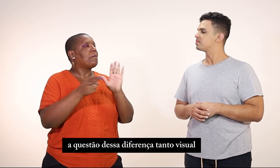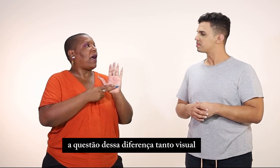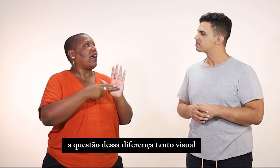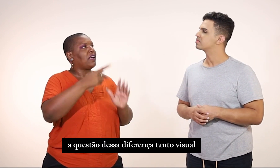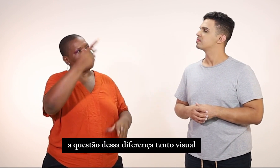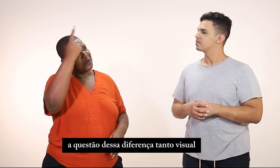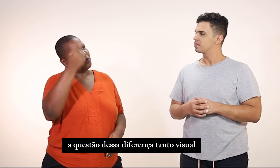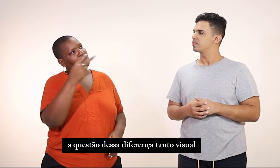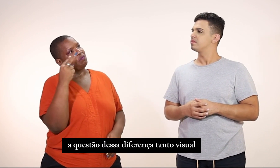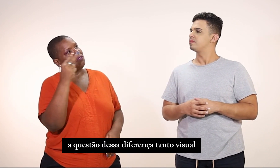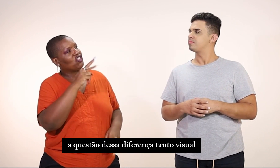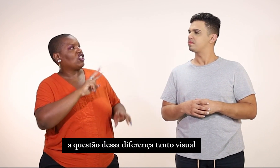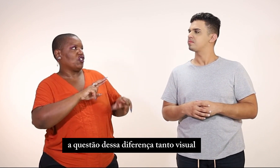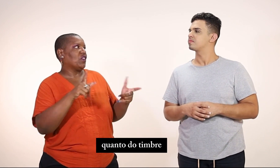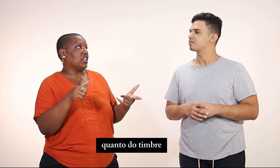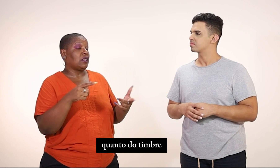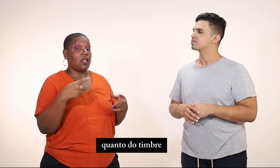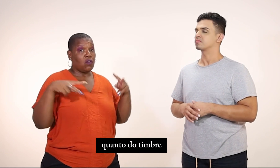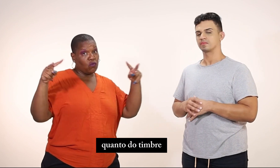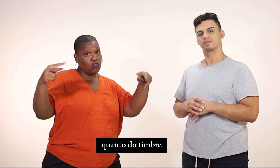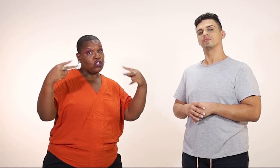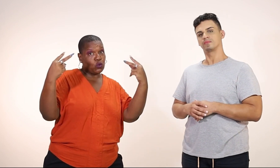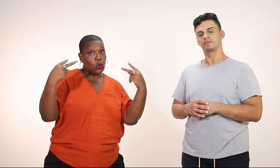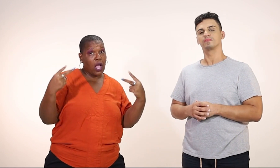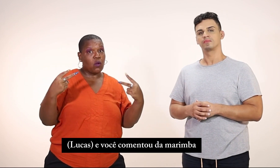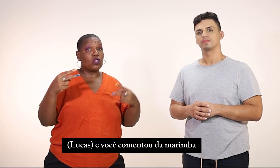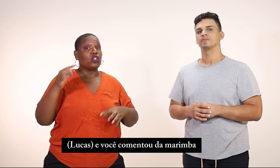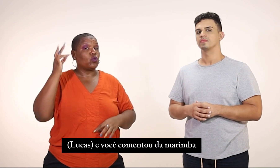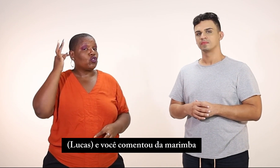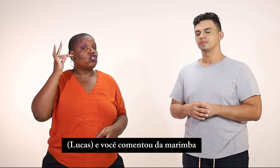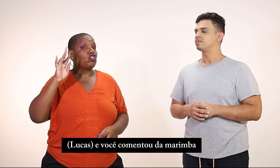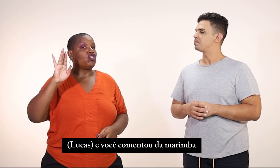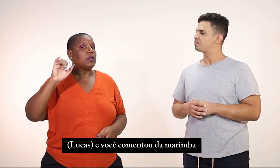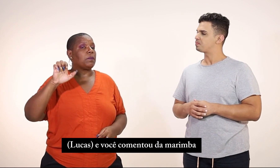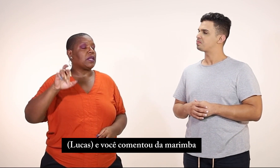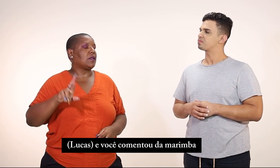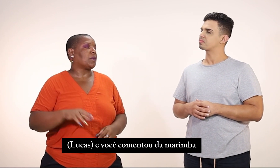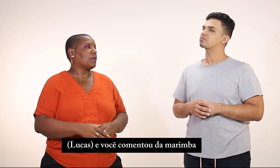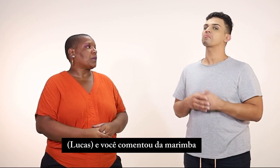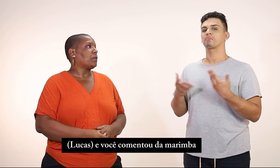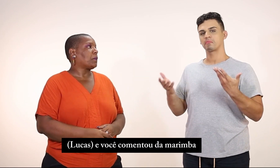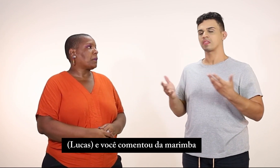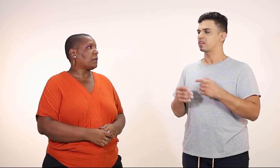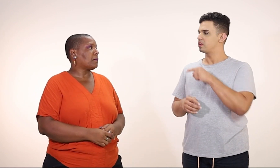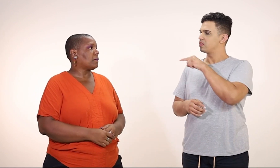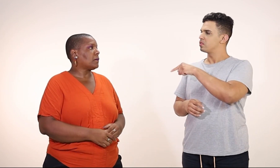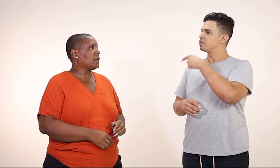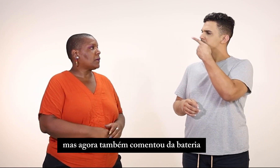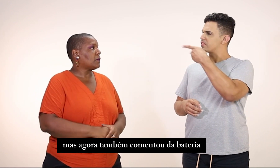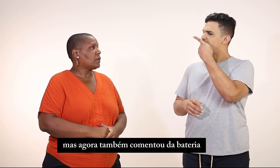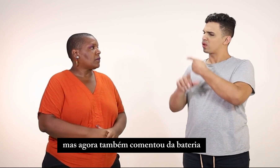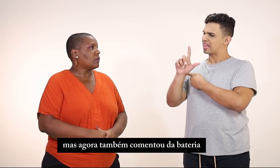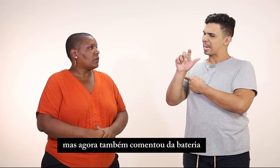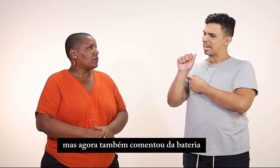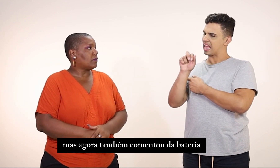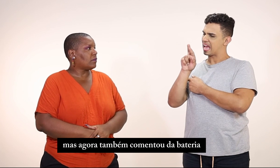dessa diferença, tanto visual quanto do timbre. E você comentou da marimba, mas agora também